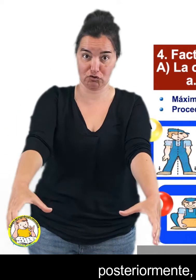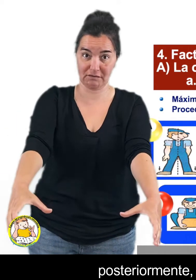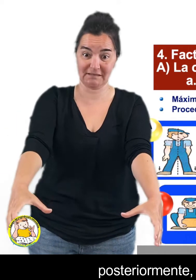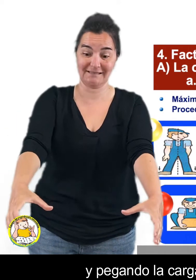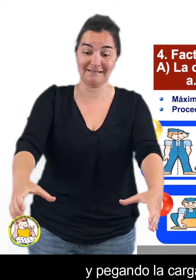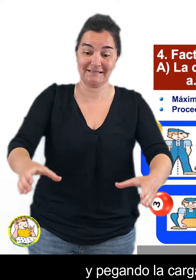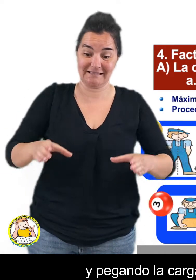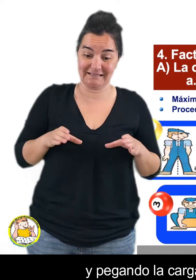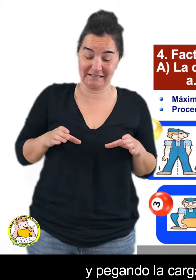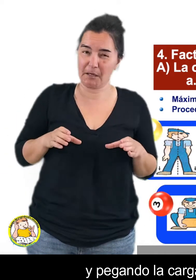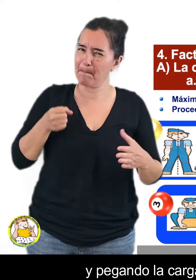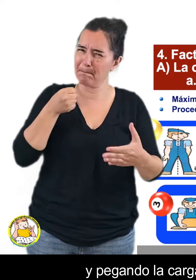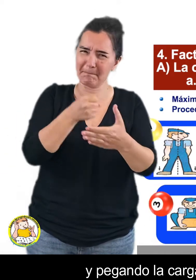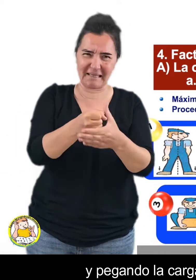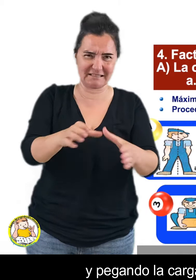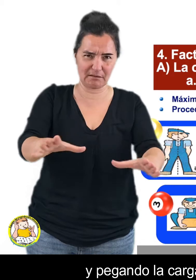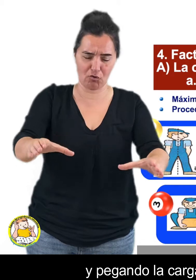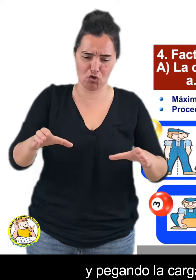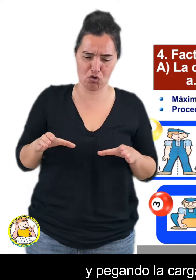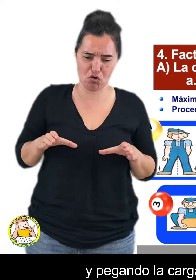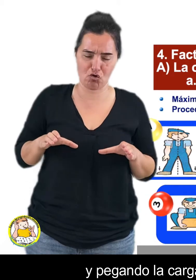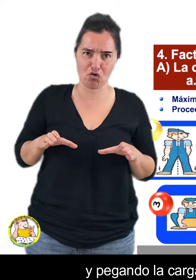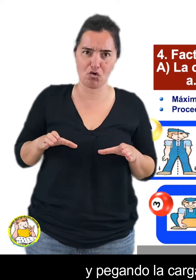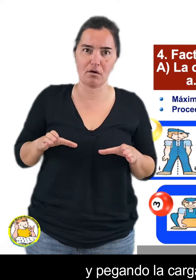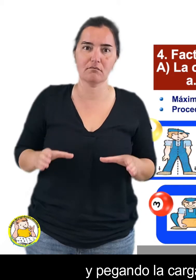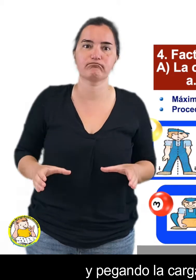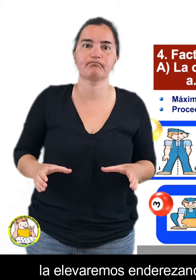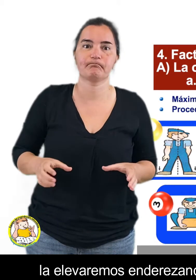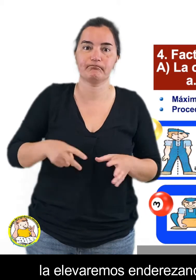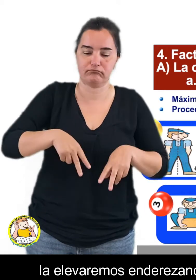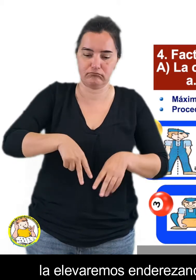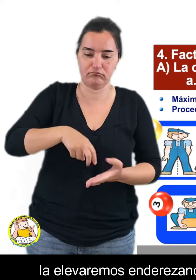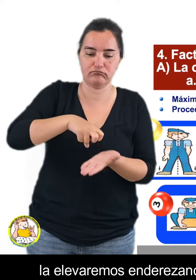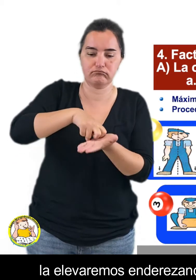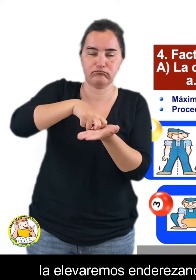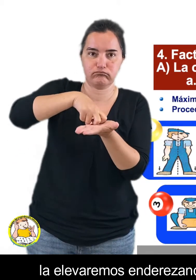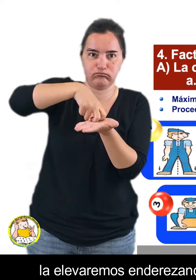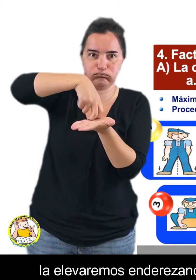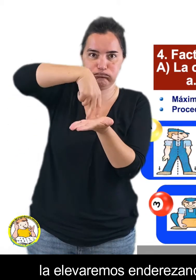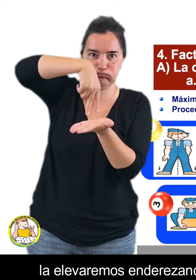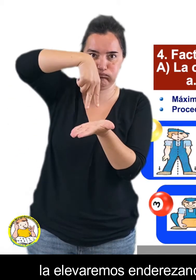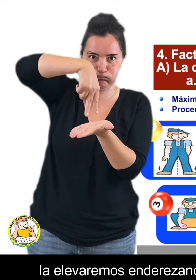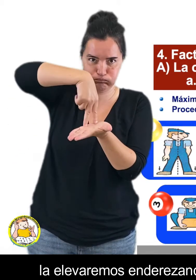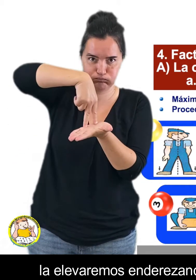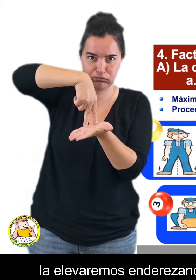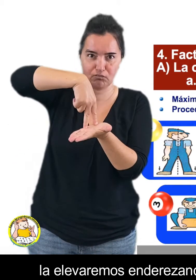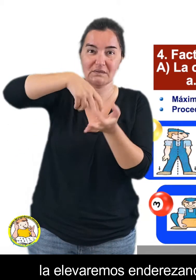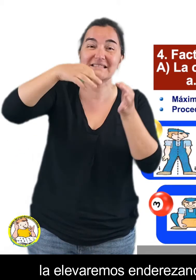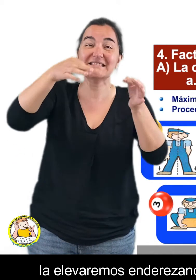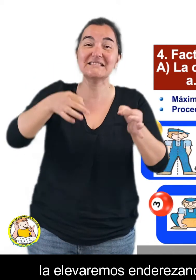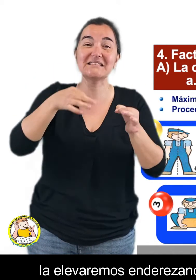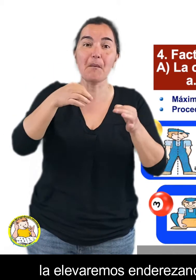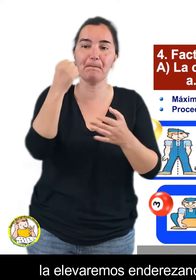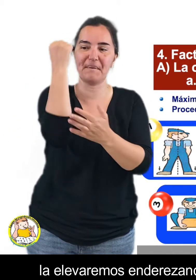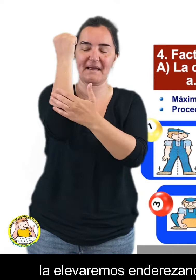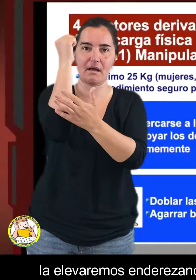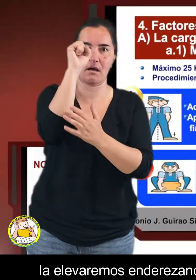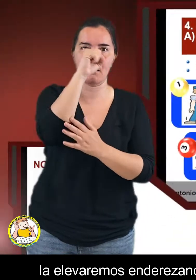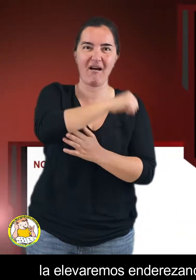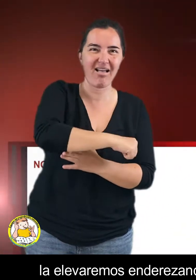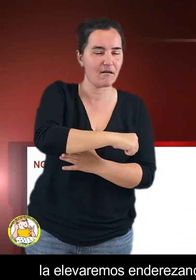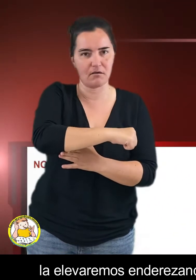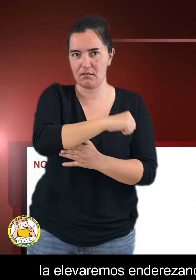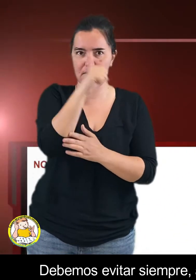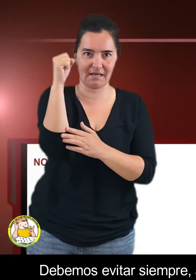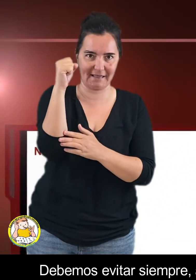brazos estirados y pegando la carga lo máximo que podamos al cuerpo, la elevaremos enderezando las piernas siempre con la